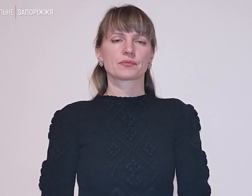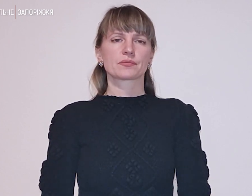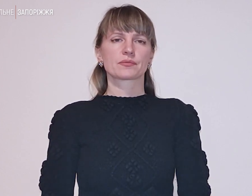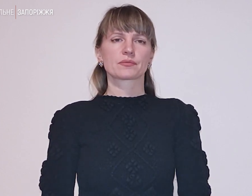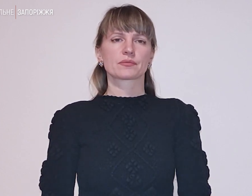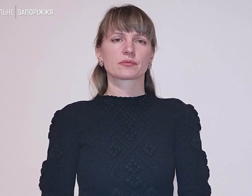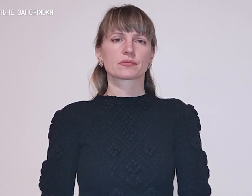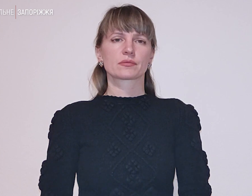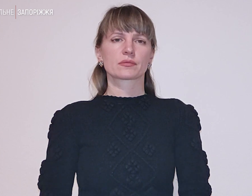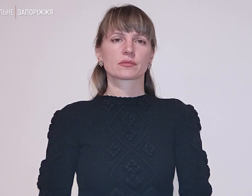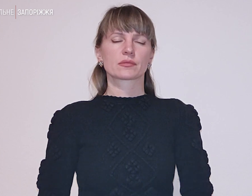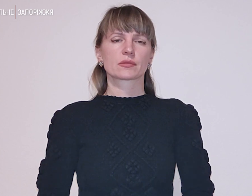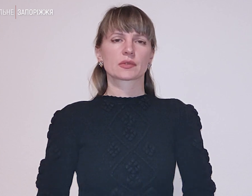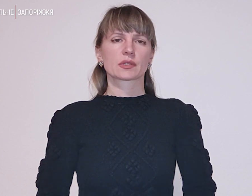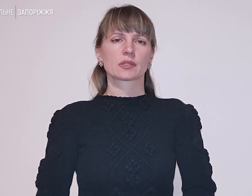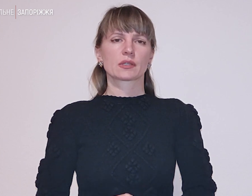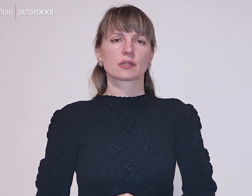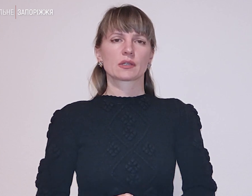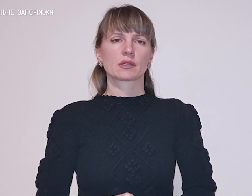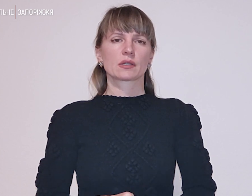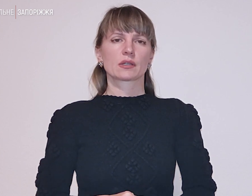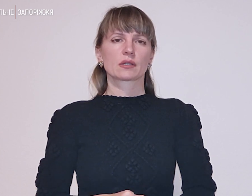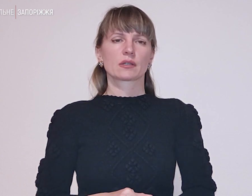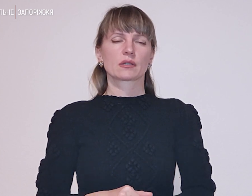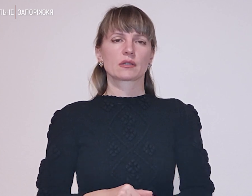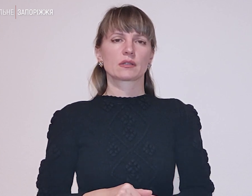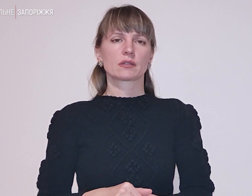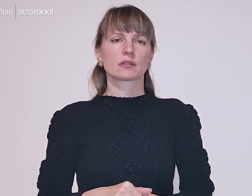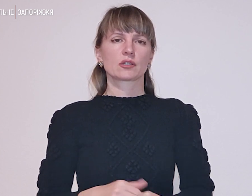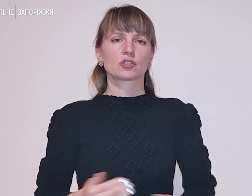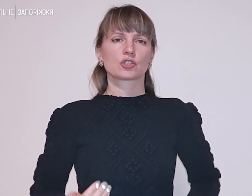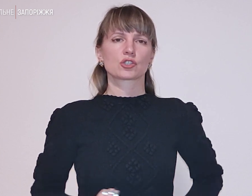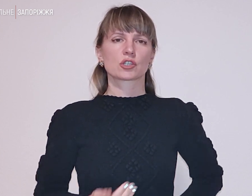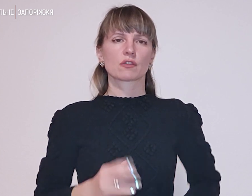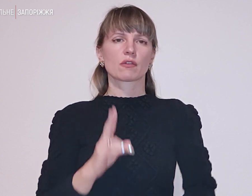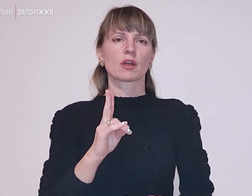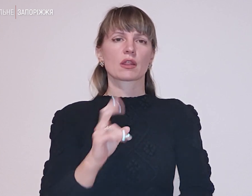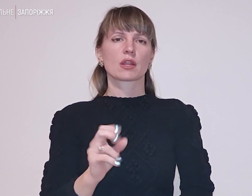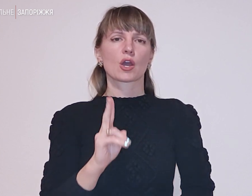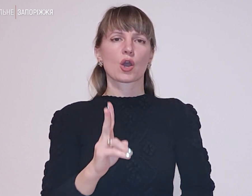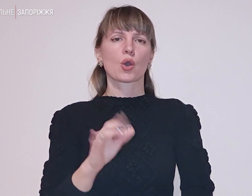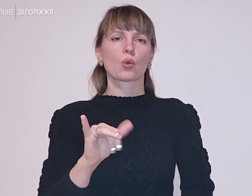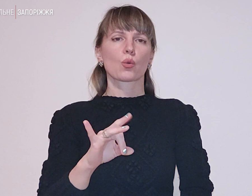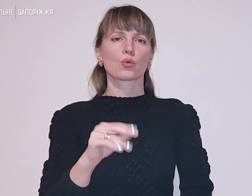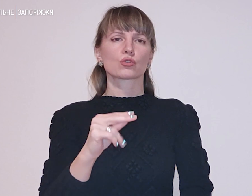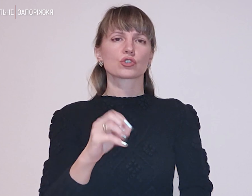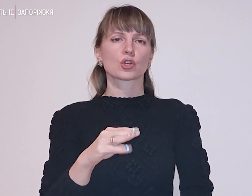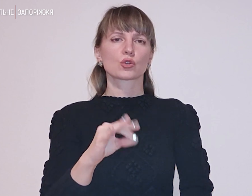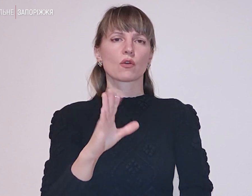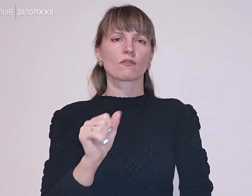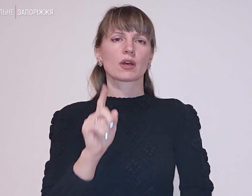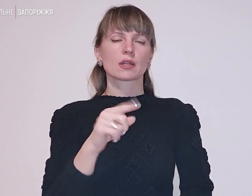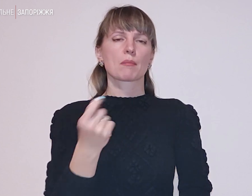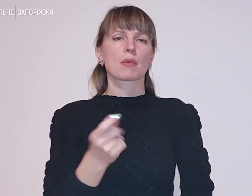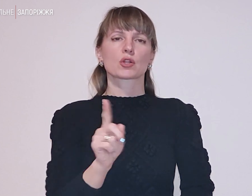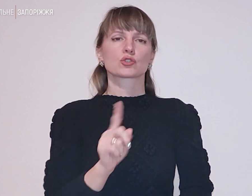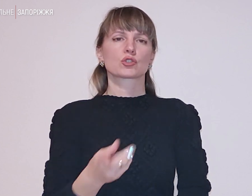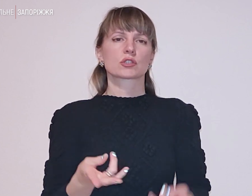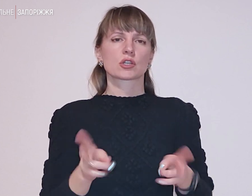Мати на... Живе на Курчатова. Живе. І там мало що залишилось. Я не знаю, моє